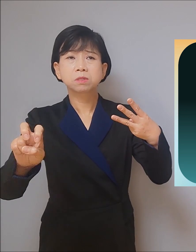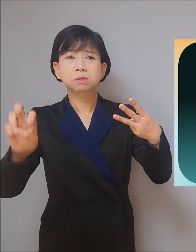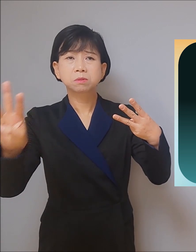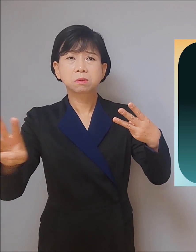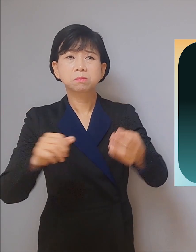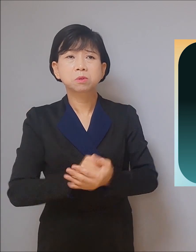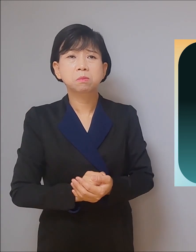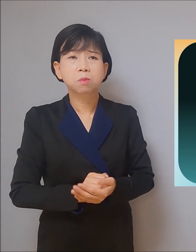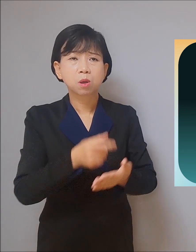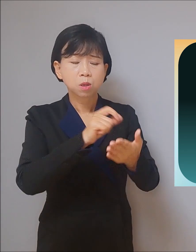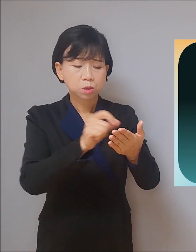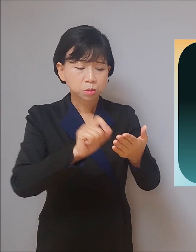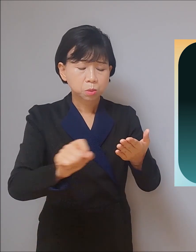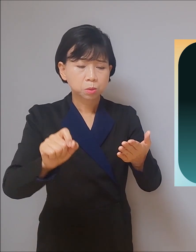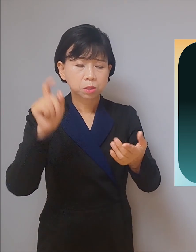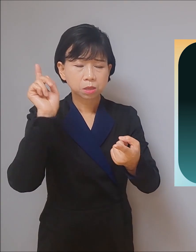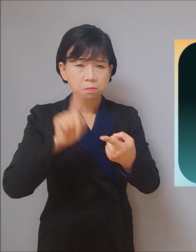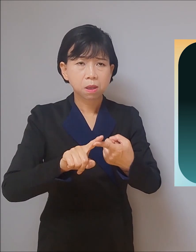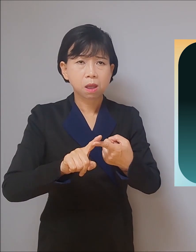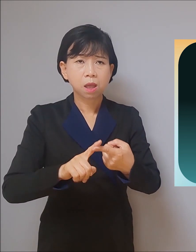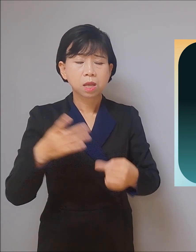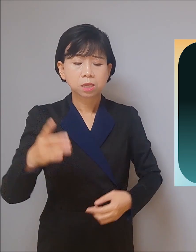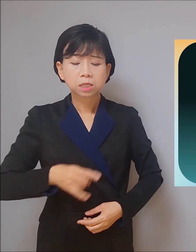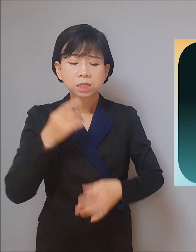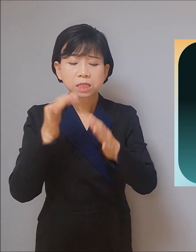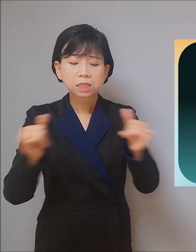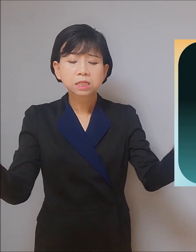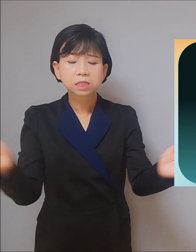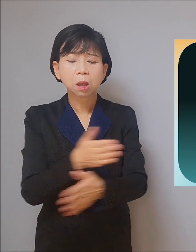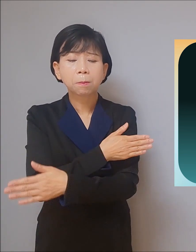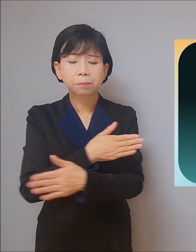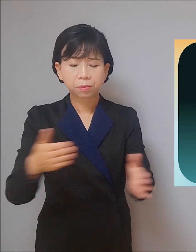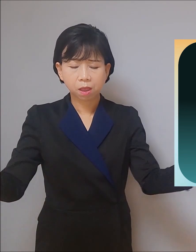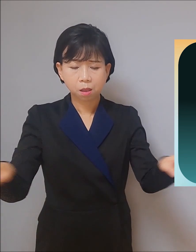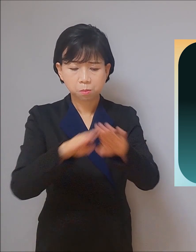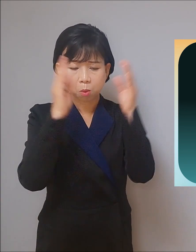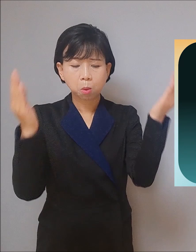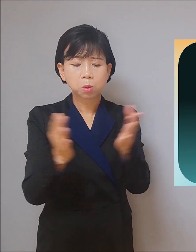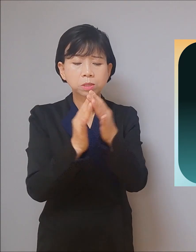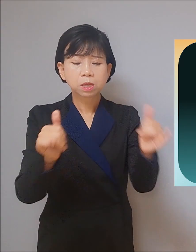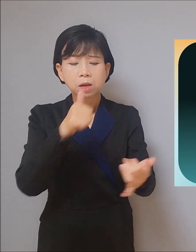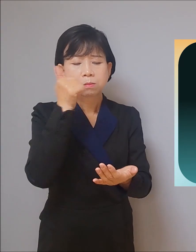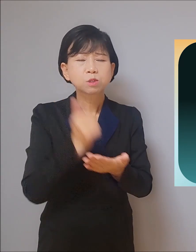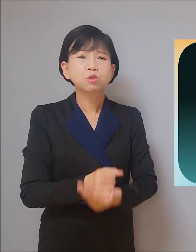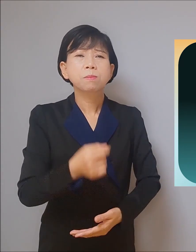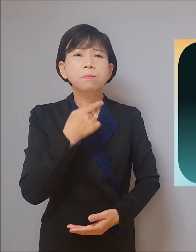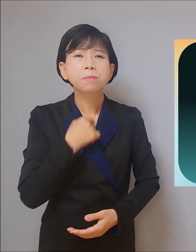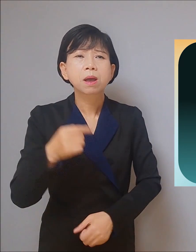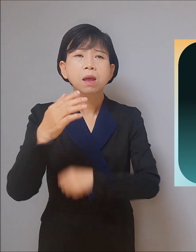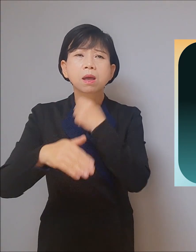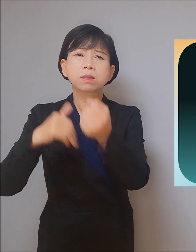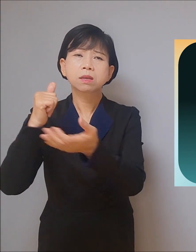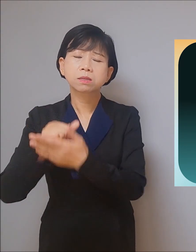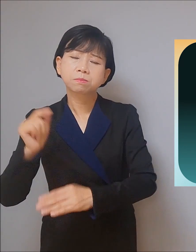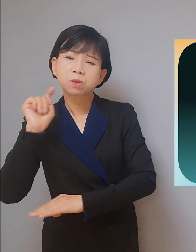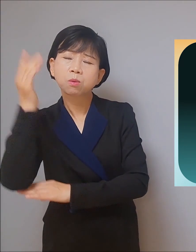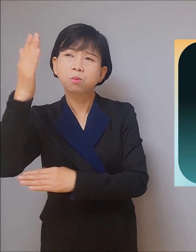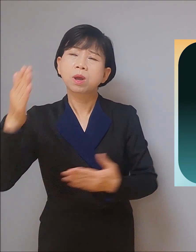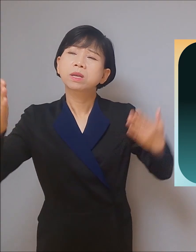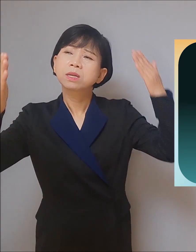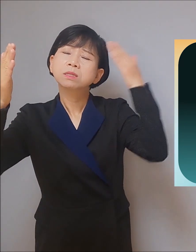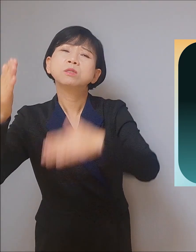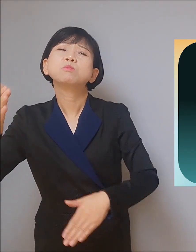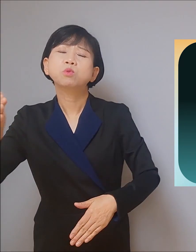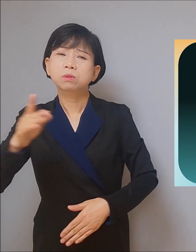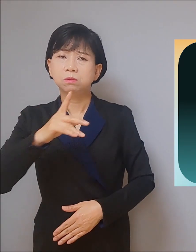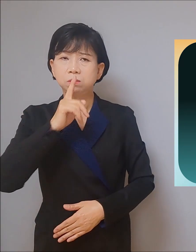뭐가 없어요? 의인은 없나니 하나도 없으며 23절에 모든 사람이 죄를 범하였으며 하나님의 영광에 이르지